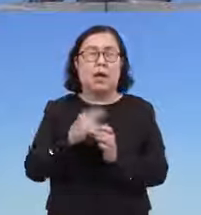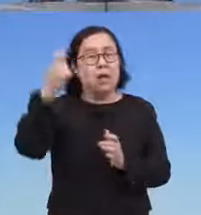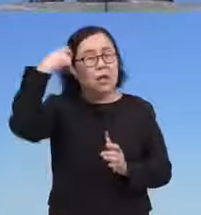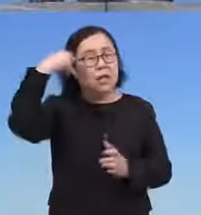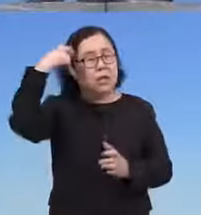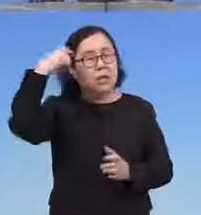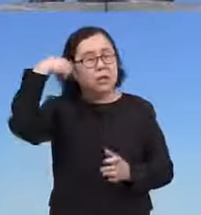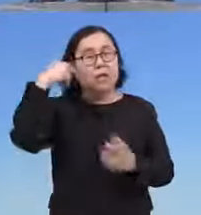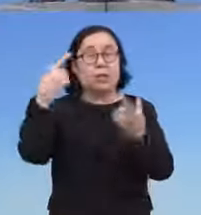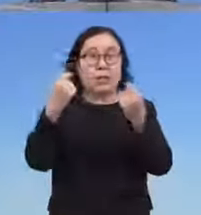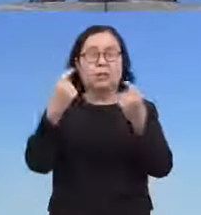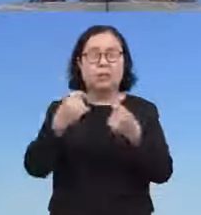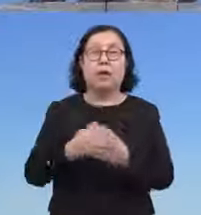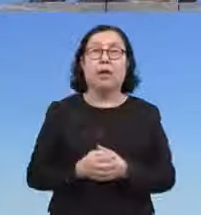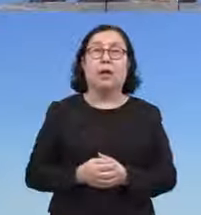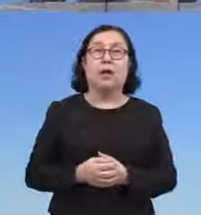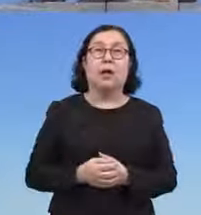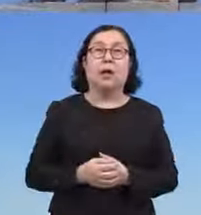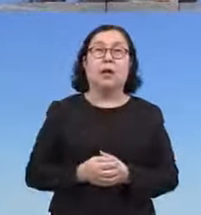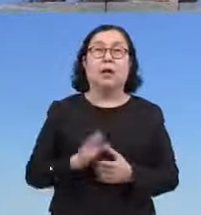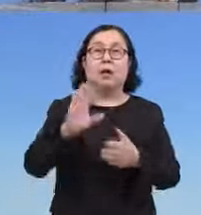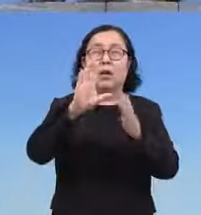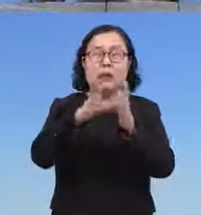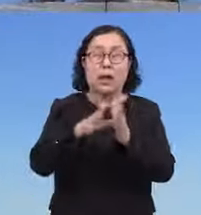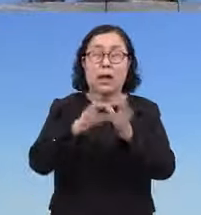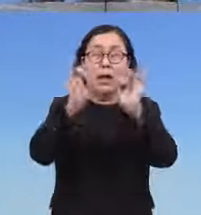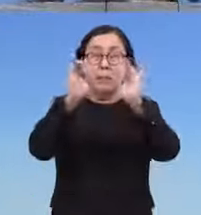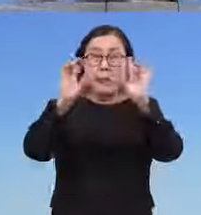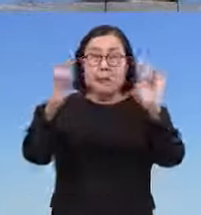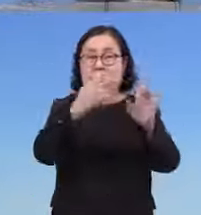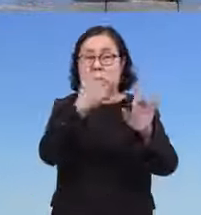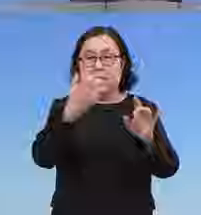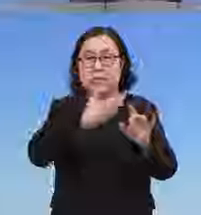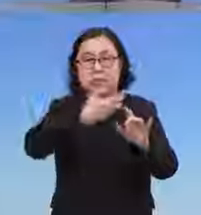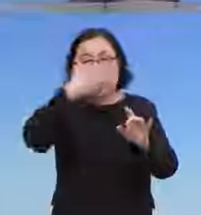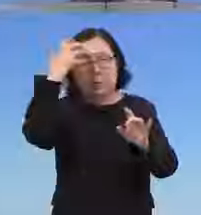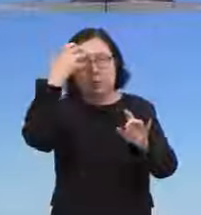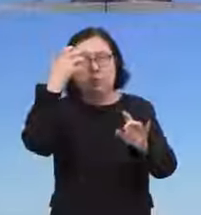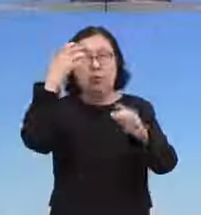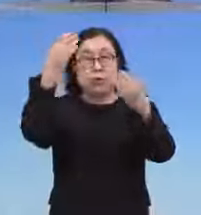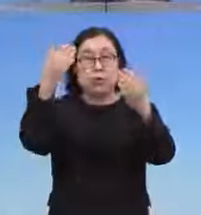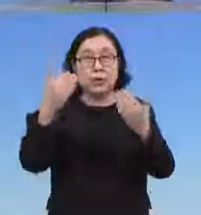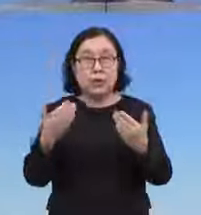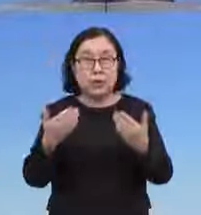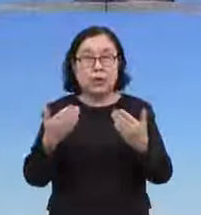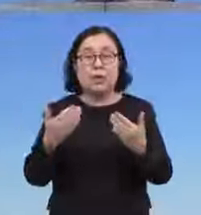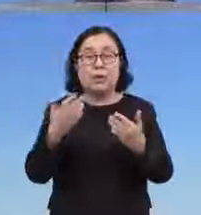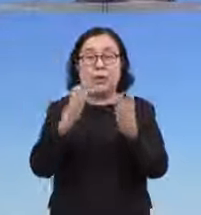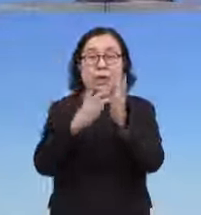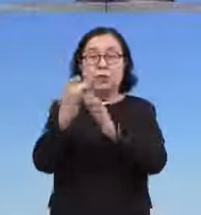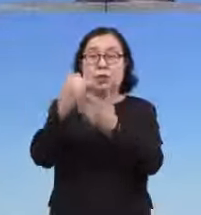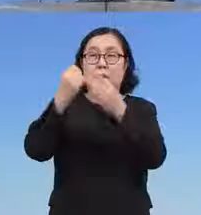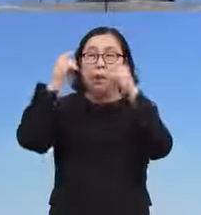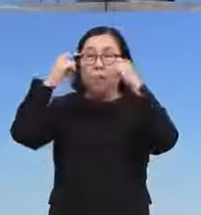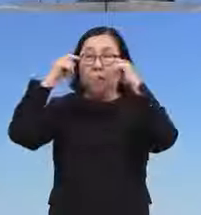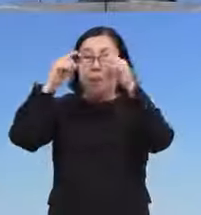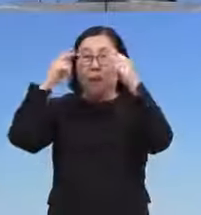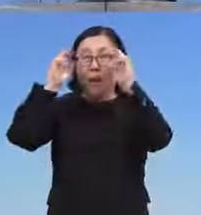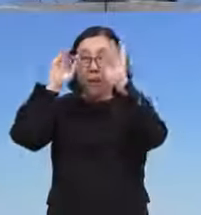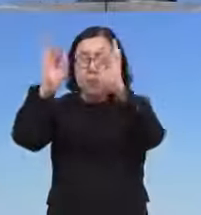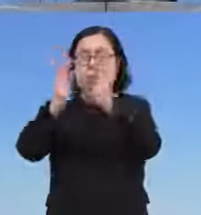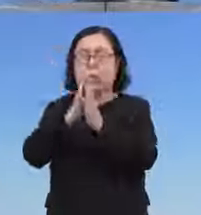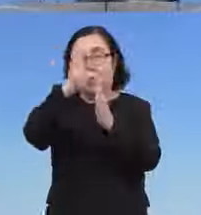왔다 갔다 하는 것처럼 느낄 때도 한두 번이 아니었습니다. 그럴 때마다 큰 그림을 주시는 주님을 보면 또 치유가